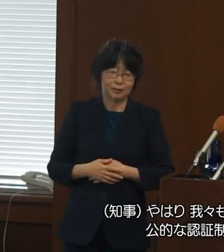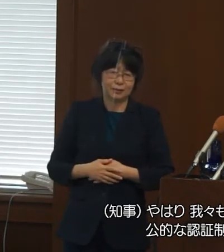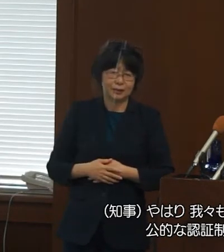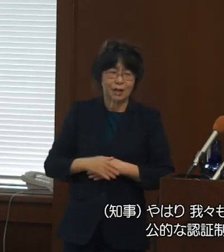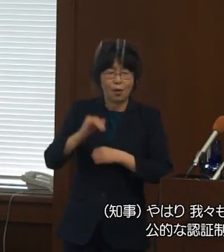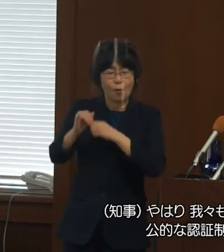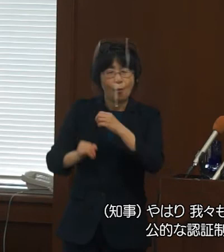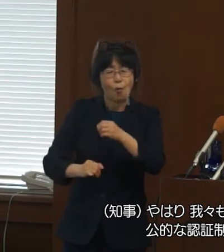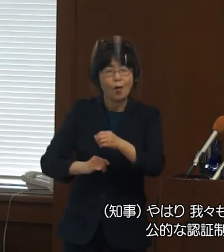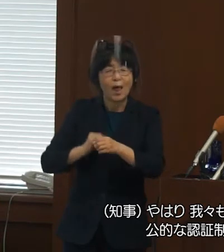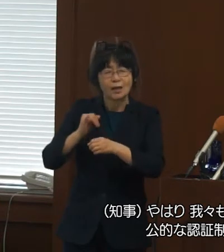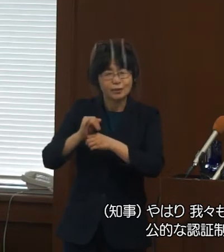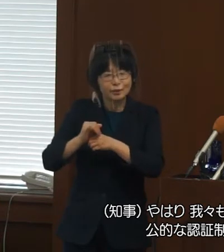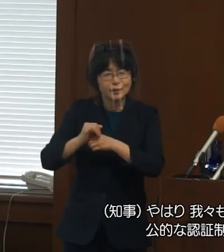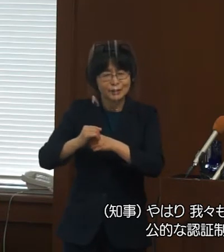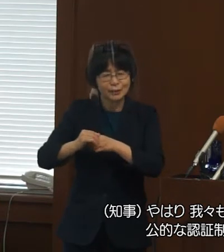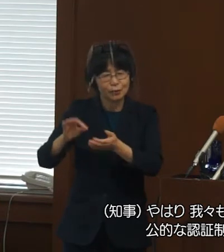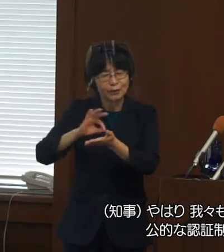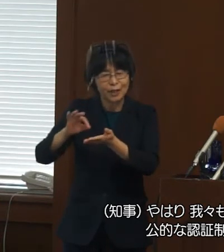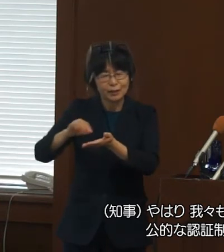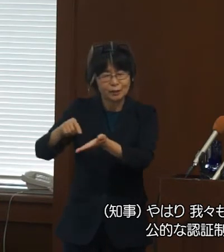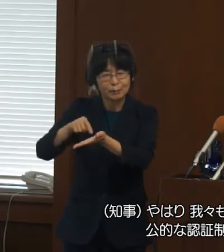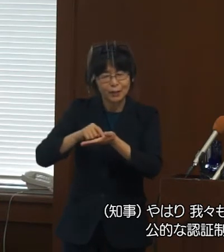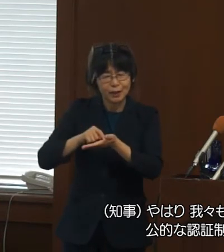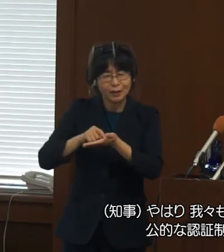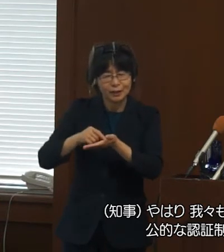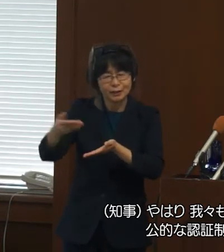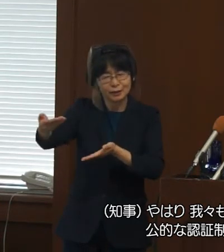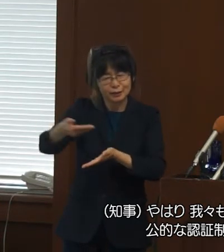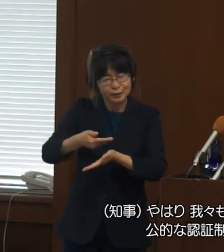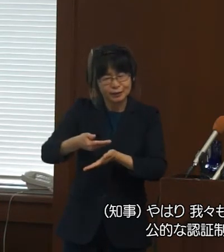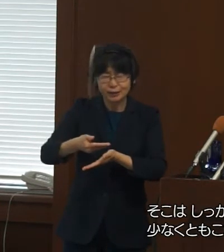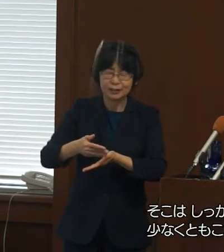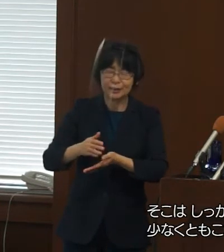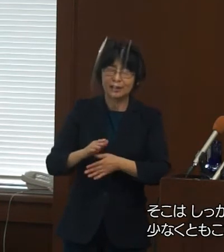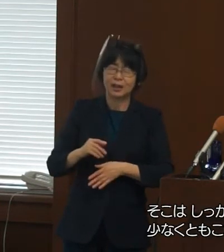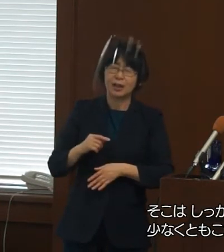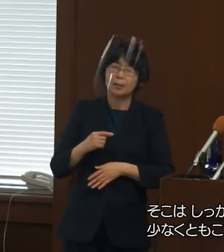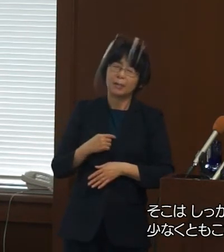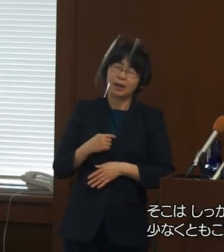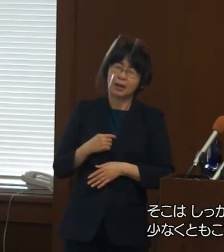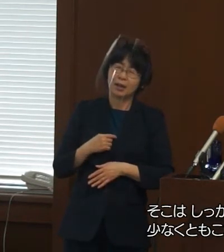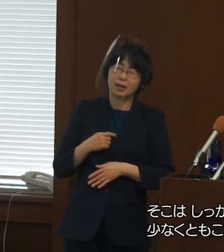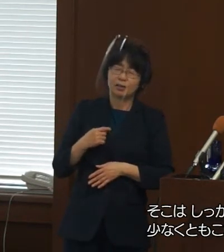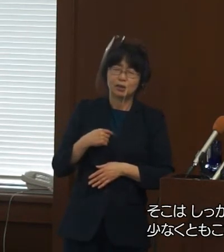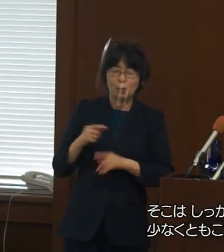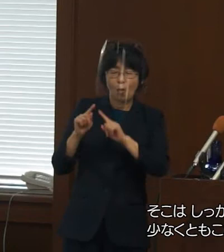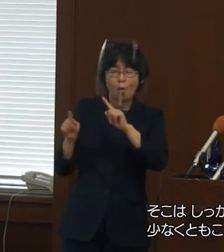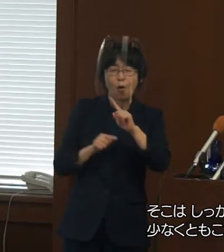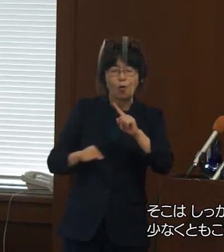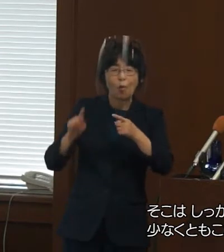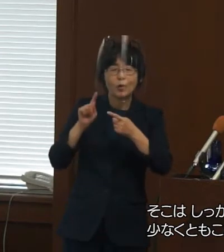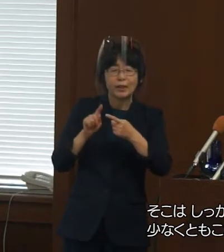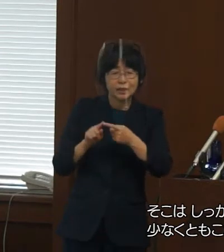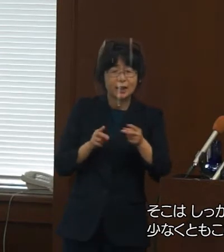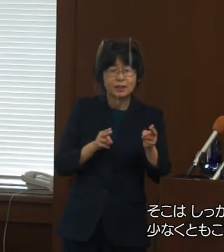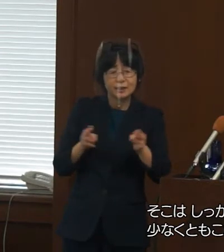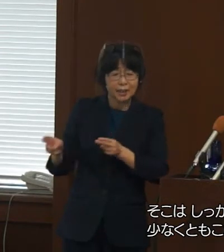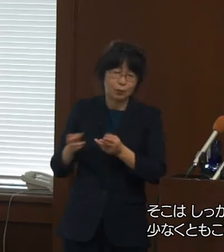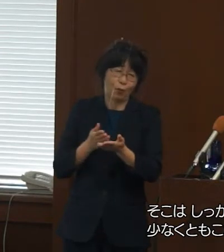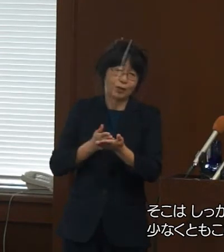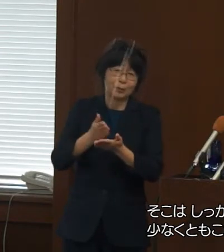々も公的な認証制度を作るわけですから、そこはですね、しっかり担保をして、